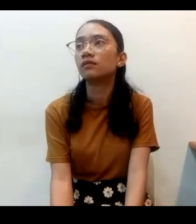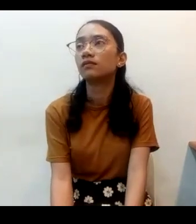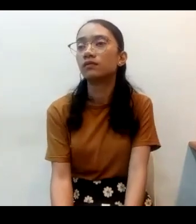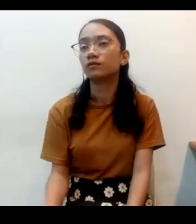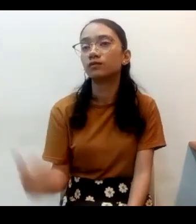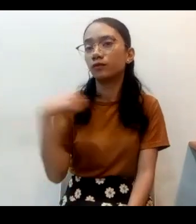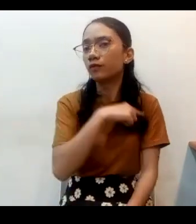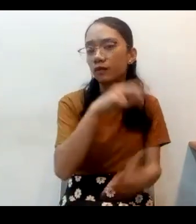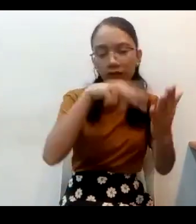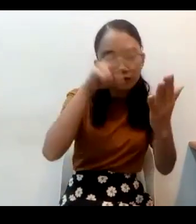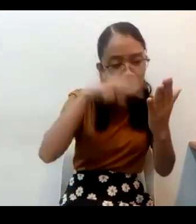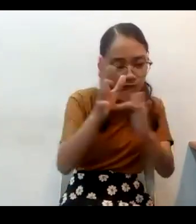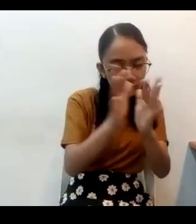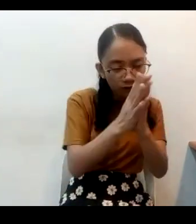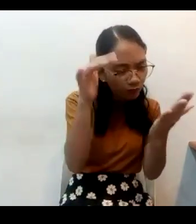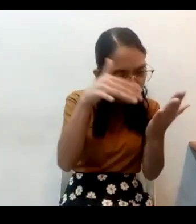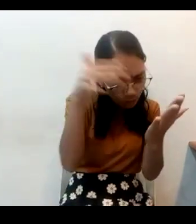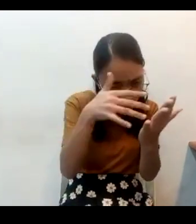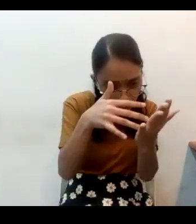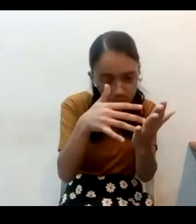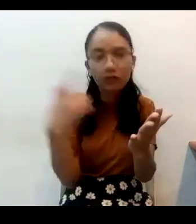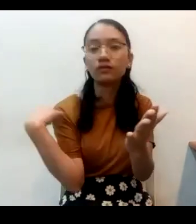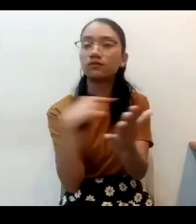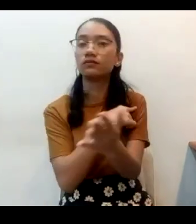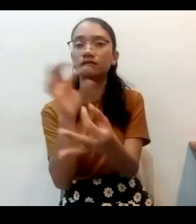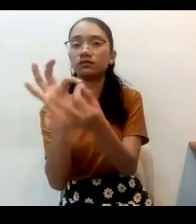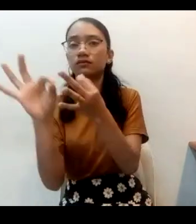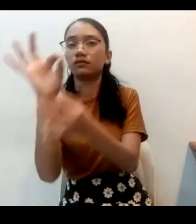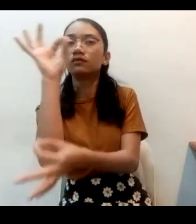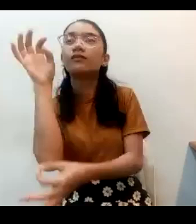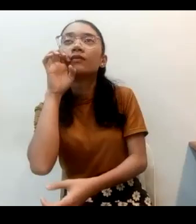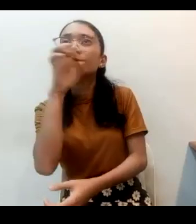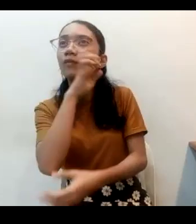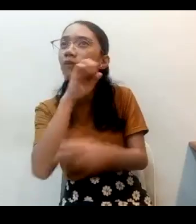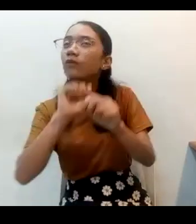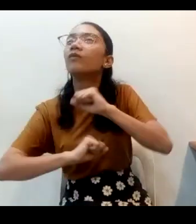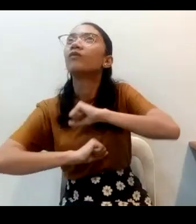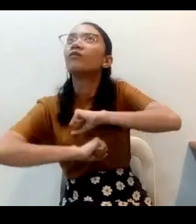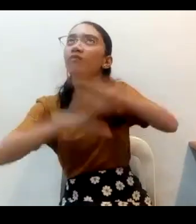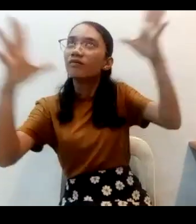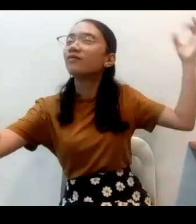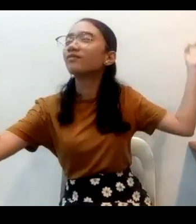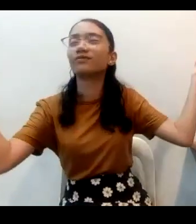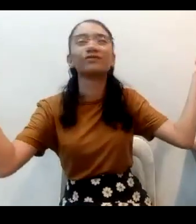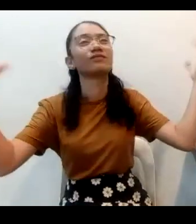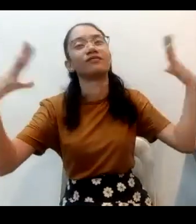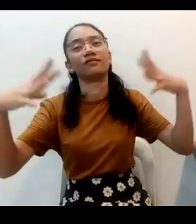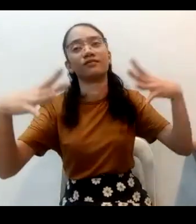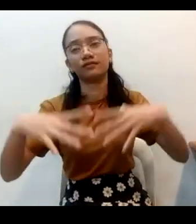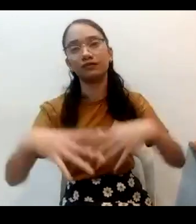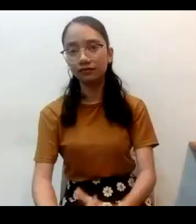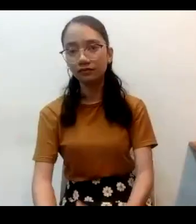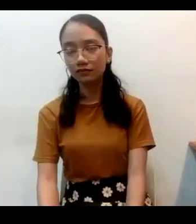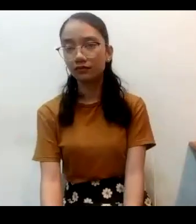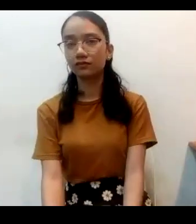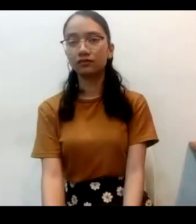the Bible and study the Bible, our spiritual eye is enlightened. Kaya kapag ating binabasa at pinag-aaralan yung Biblia, yung ating spiritual